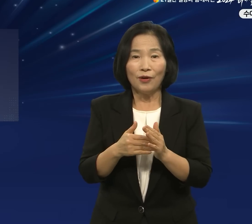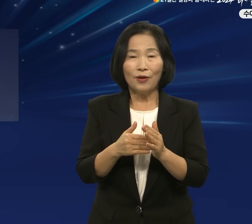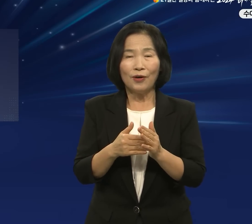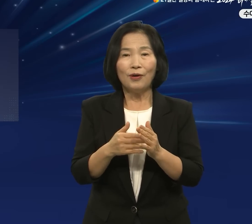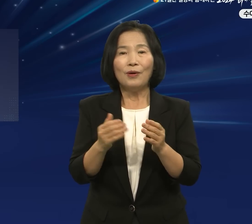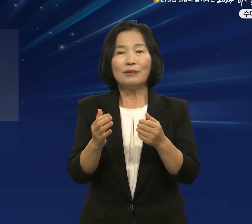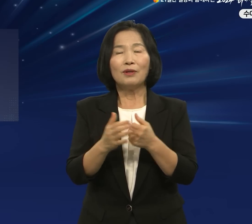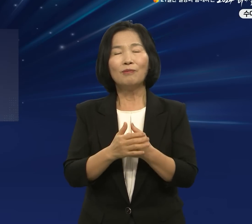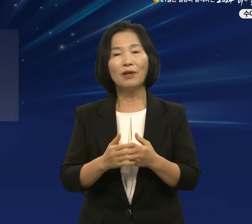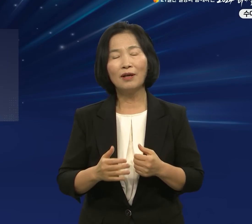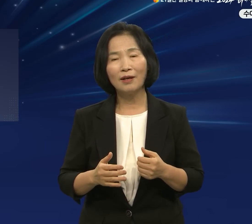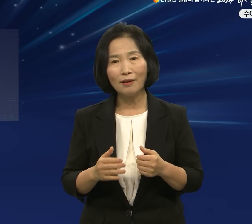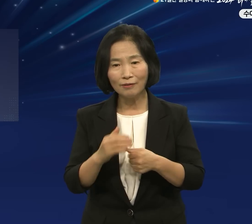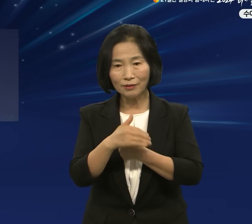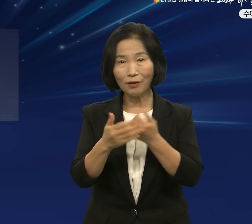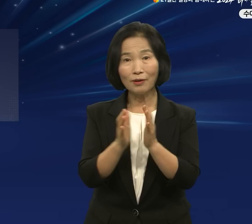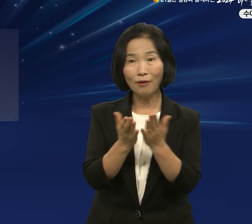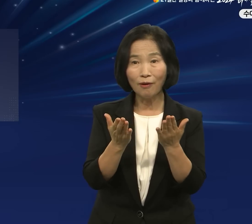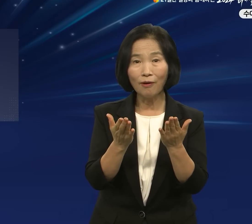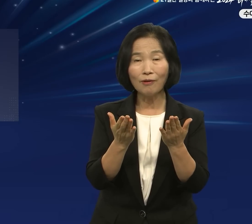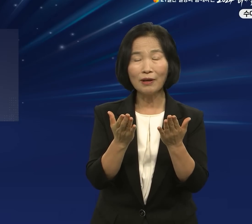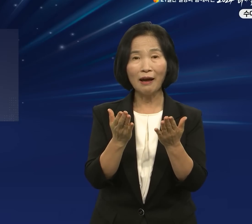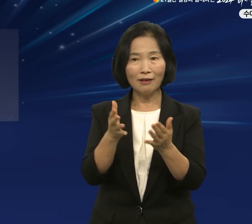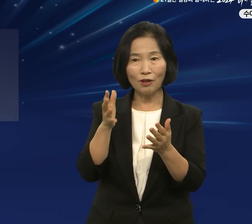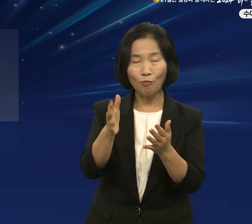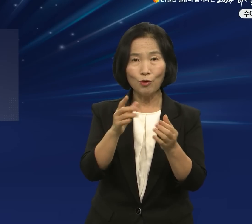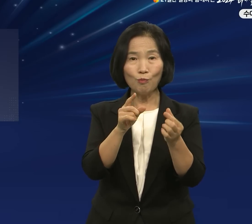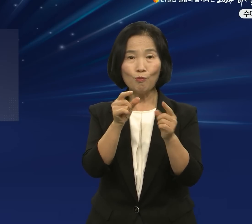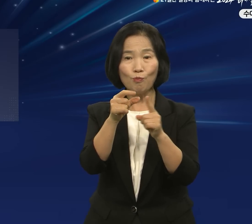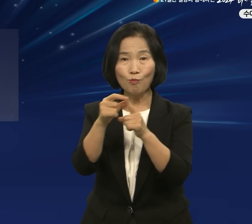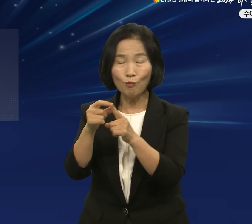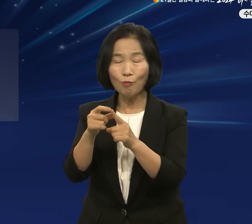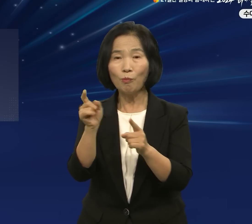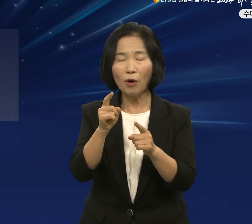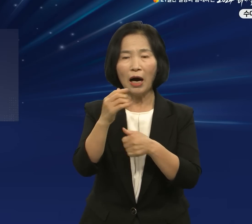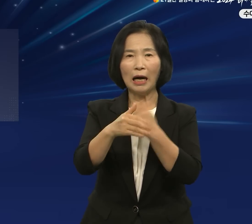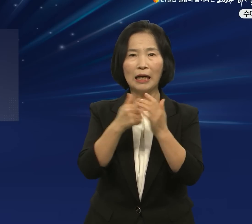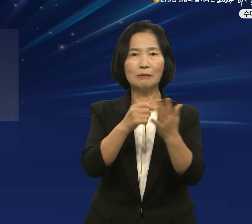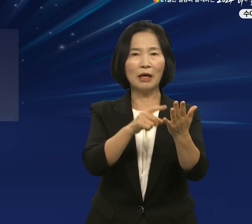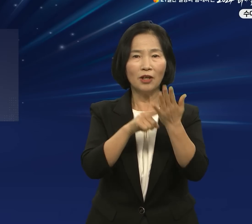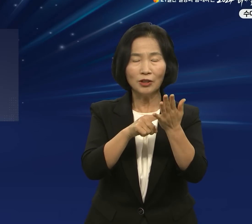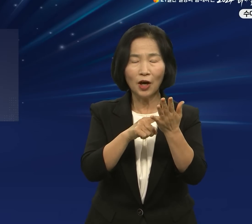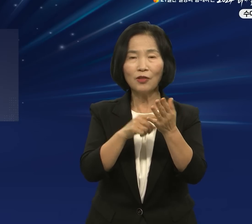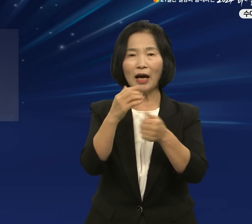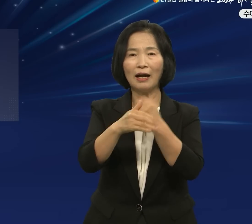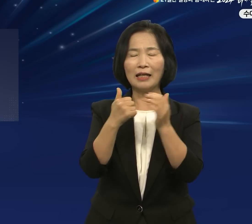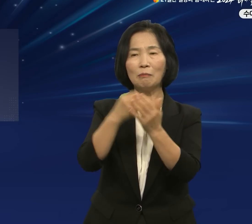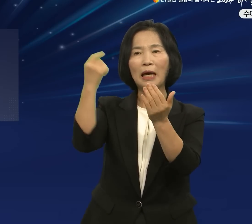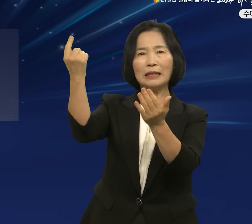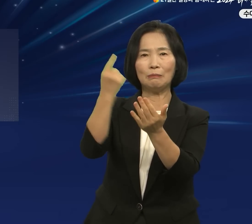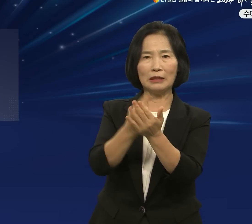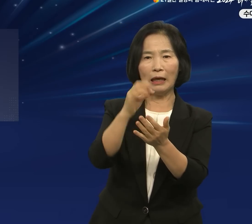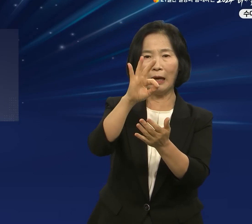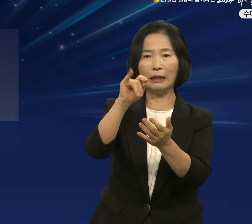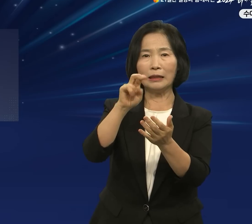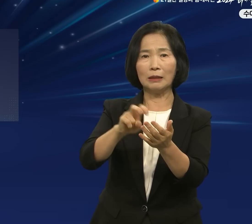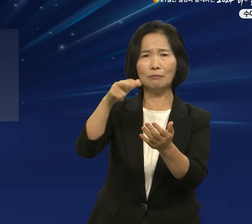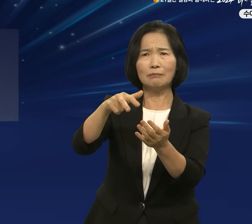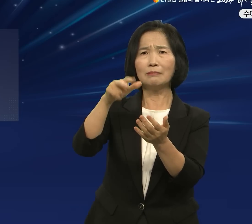이것을 하나님의 임재, 하나님의 현현, 인간이